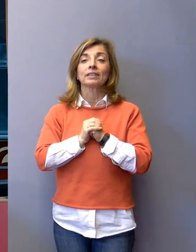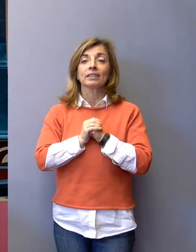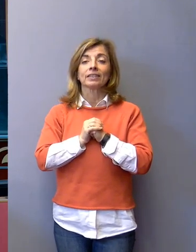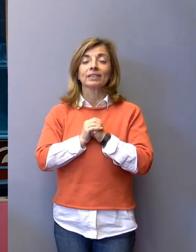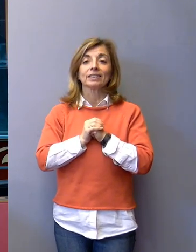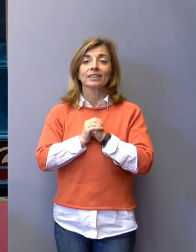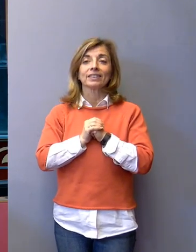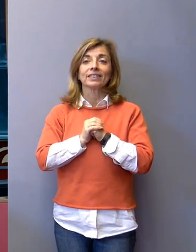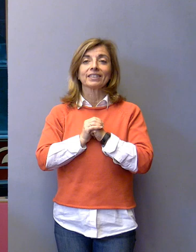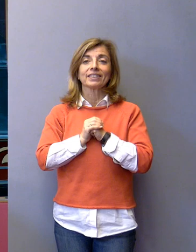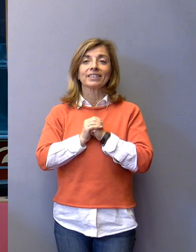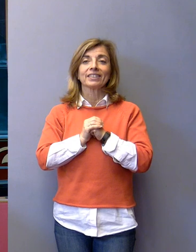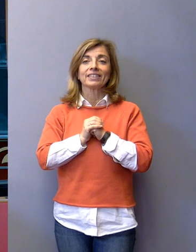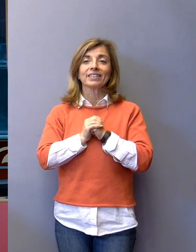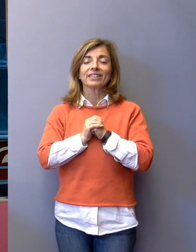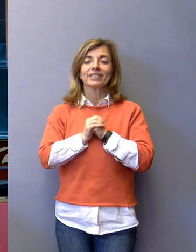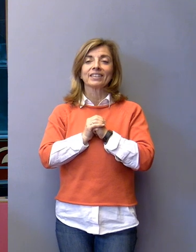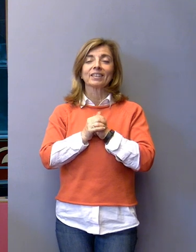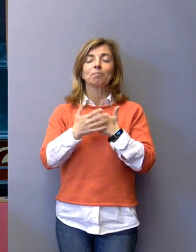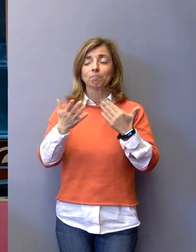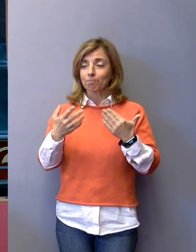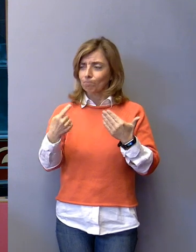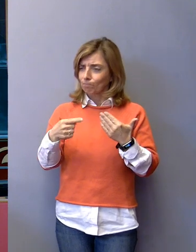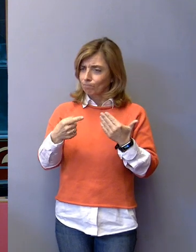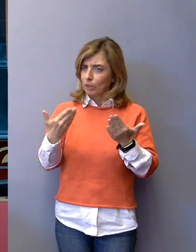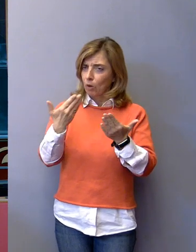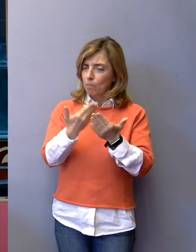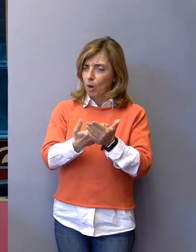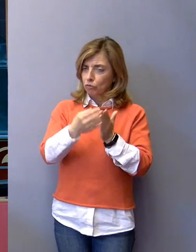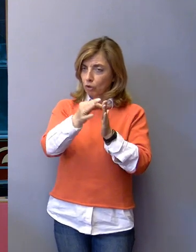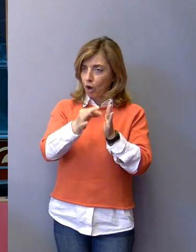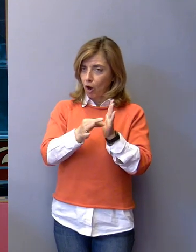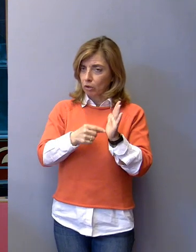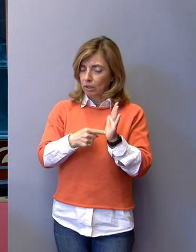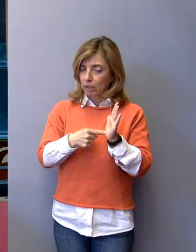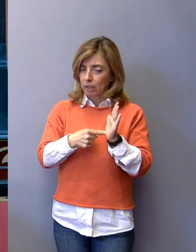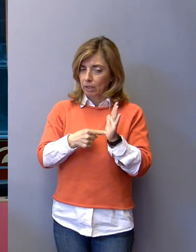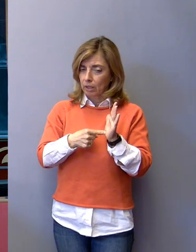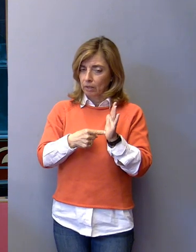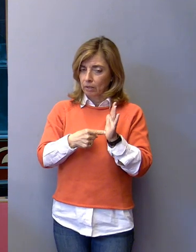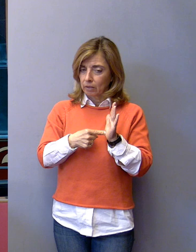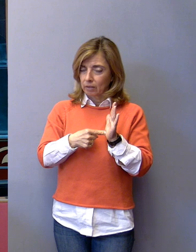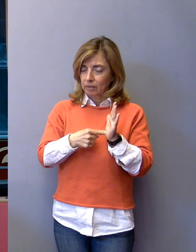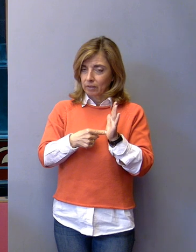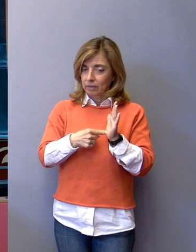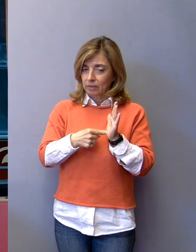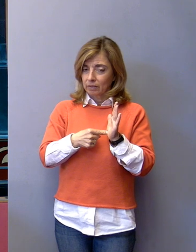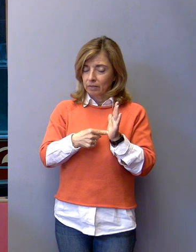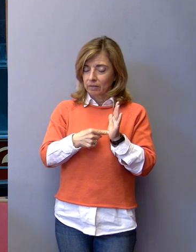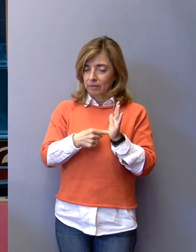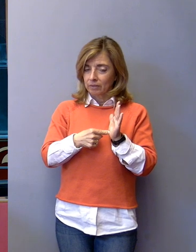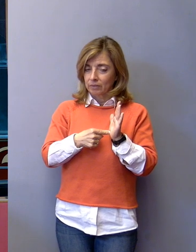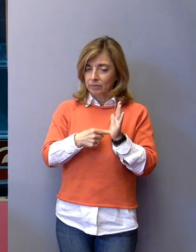Allora è sempre emozioni d'ordine o no pensavo volessimo entrare